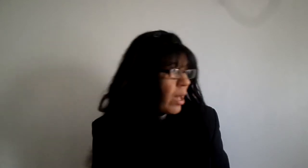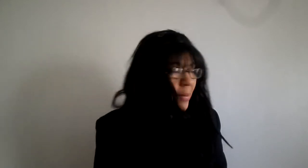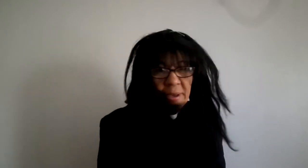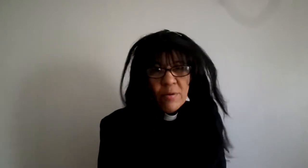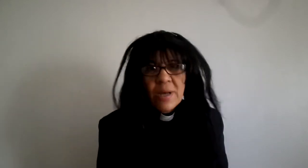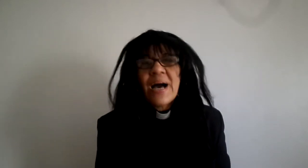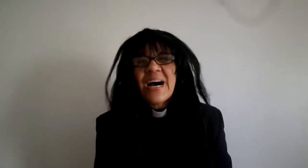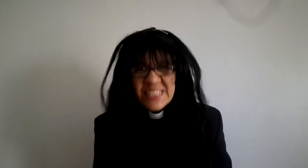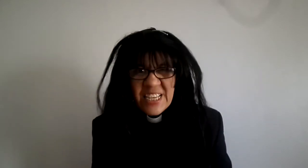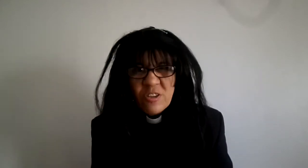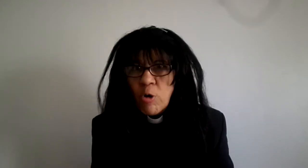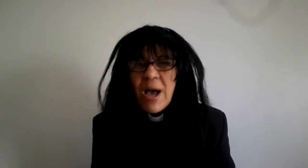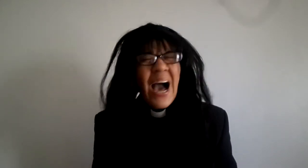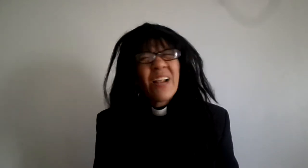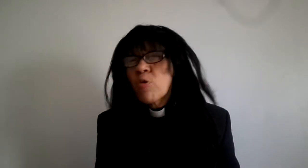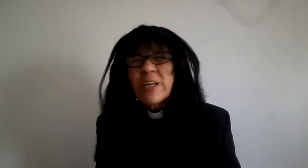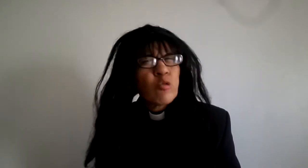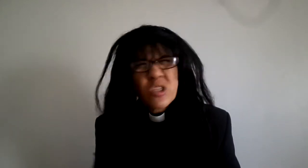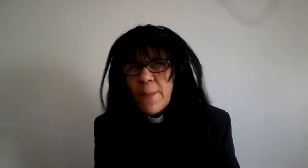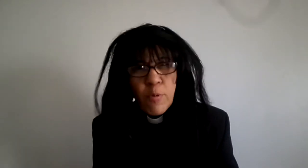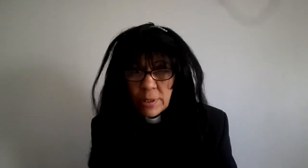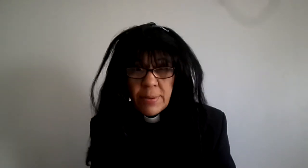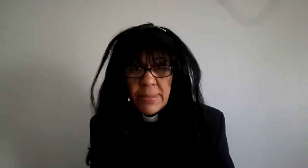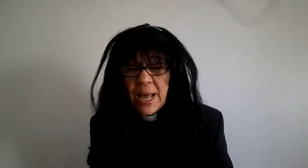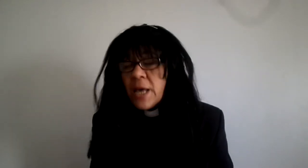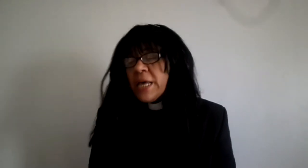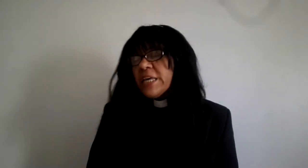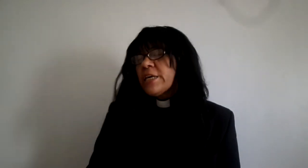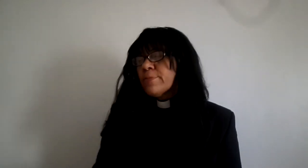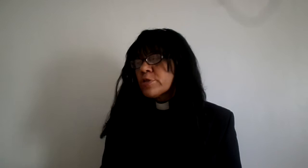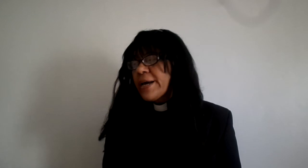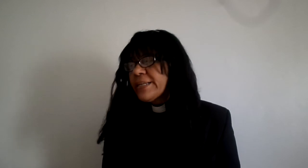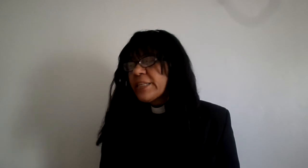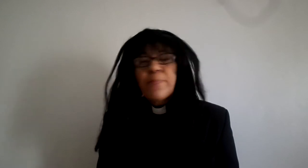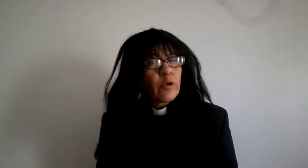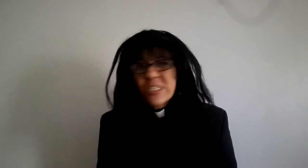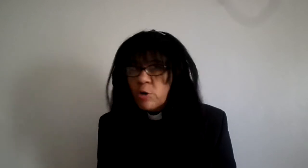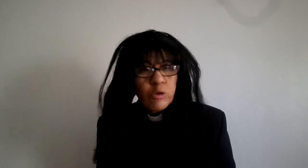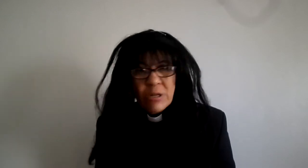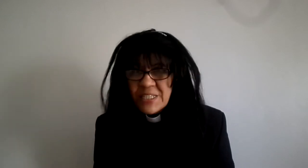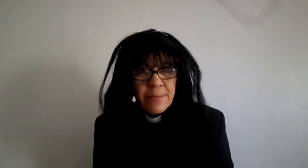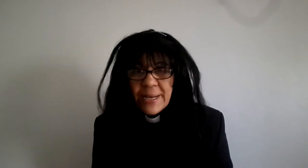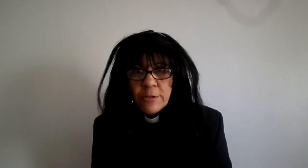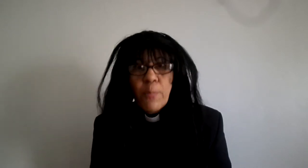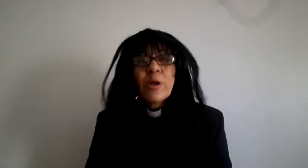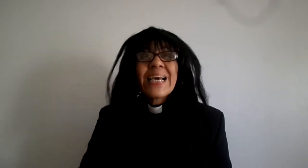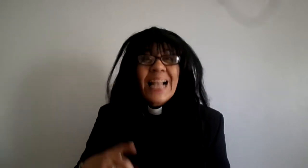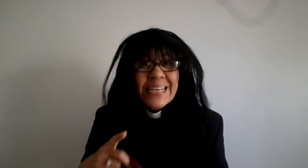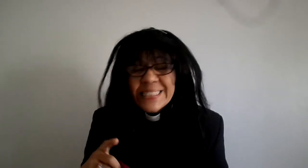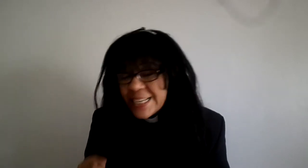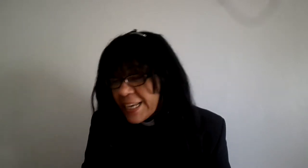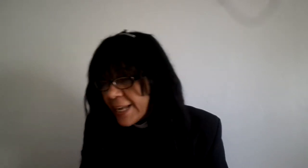la veo. Así es Dios. Algo que no se puede ver, ¿verdad? Y mucha gente, por eso es que no le sirven a Dios. Porque la gente quiere,